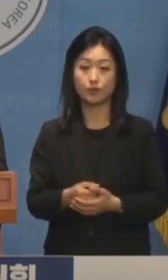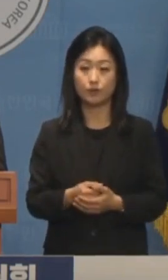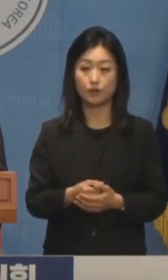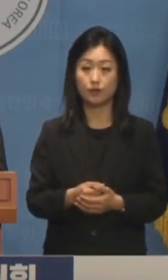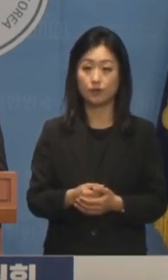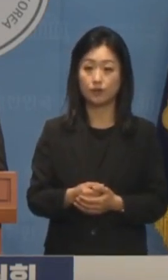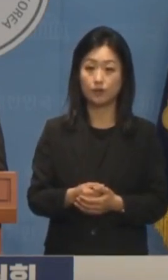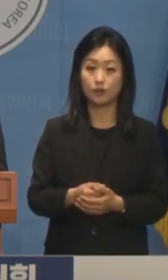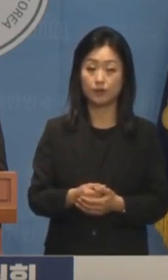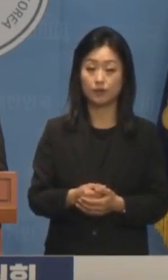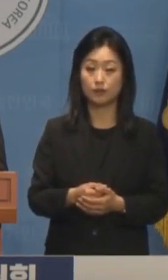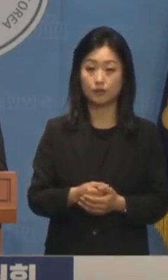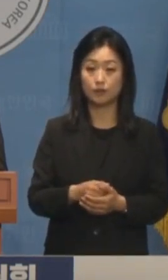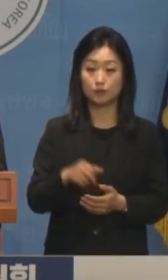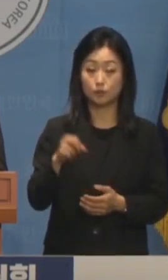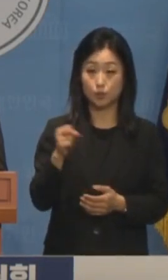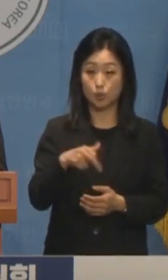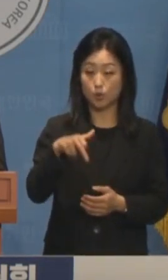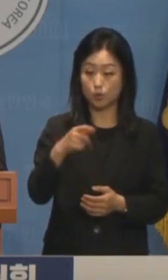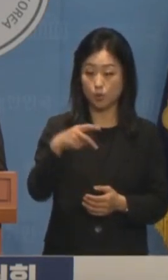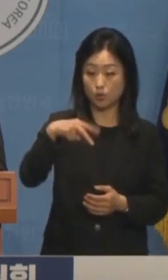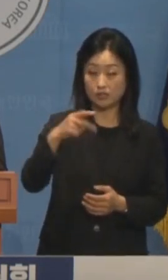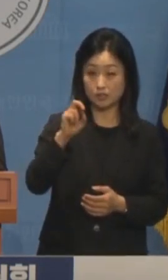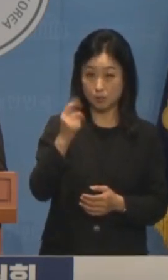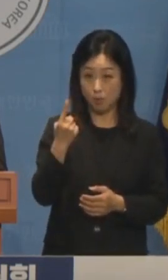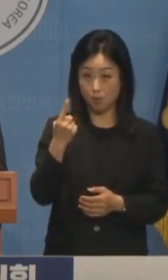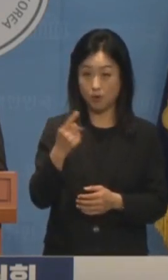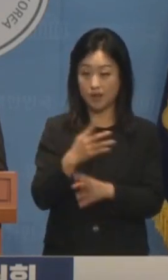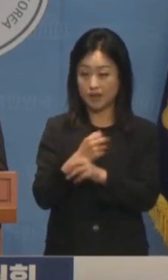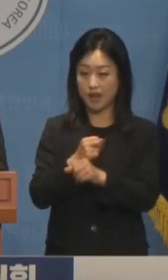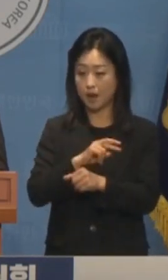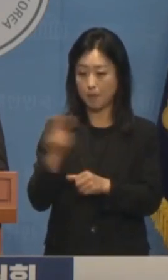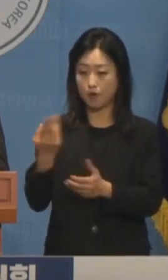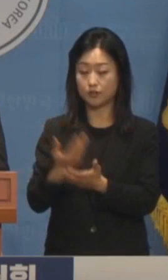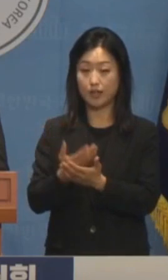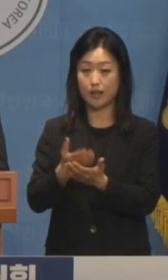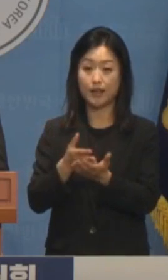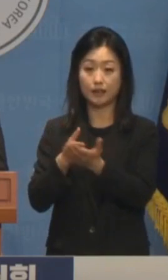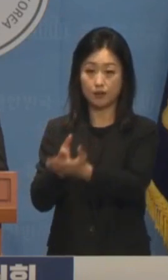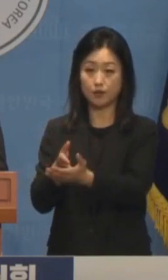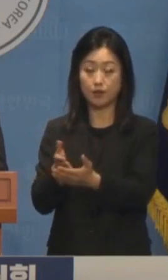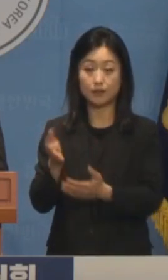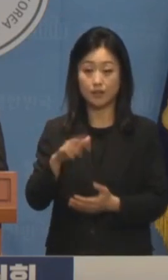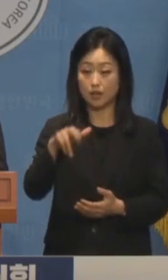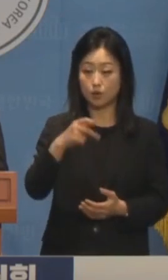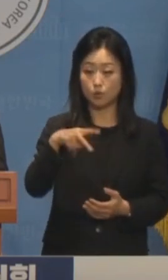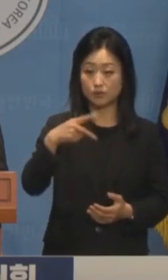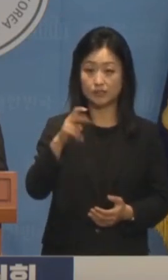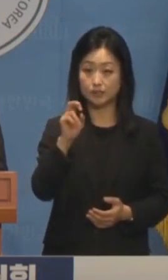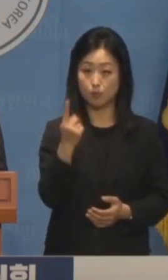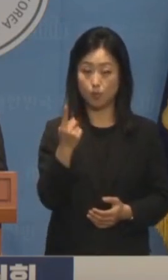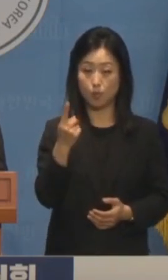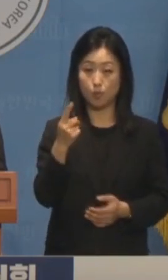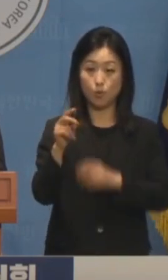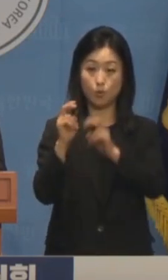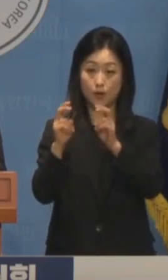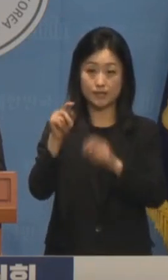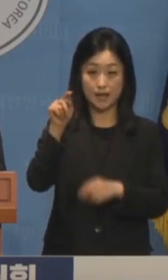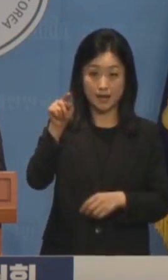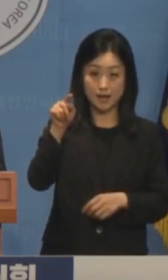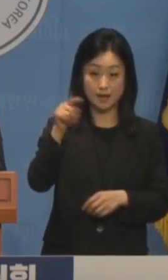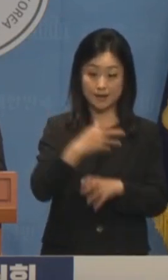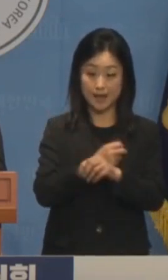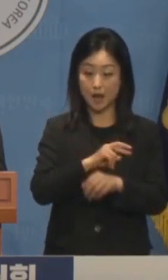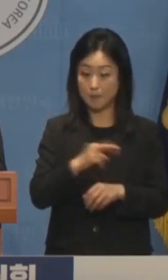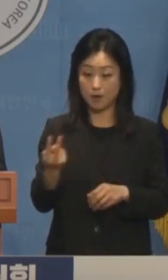조폐공사에 요청하였고 코스모에도 계약 변경을 강력히 요청했습니다. 그러나 코스모는 저희의 계약